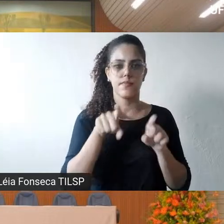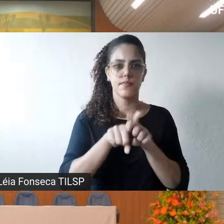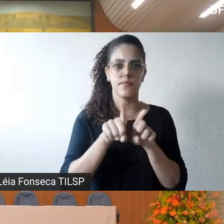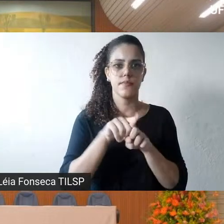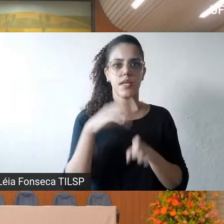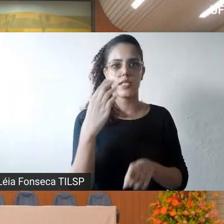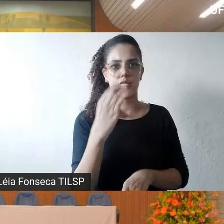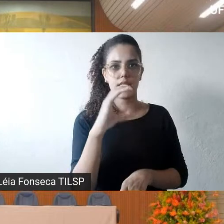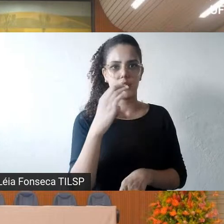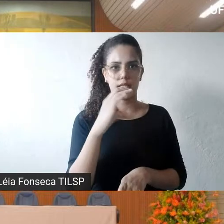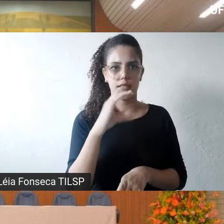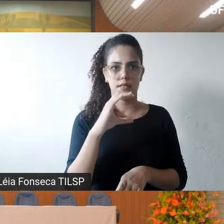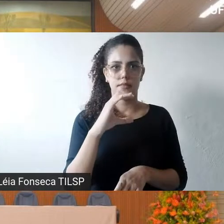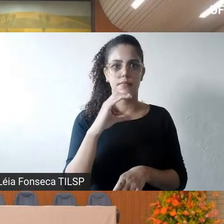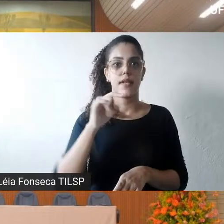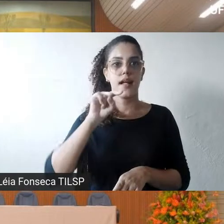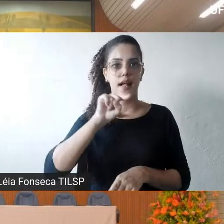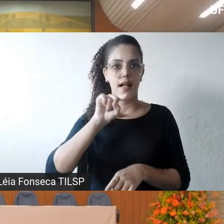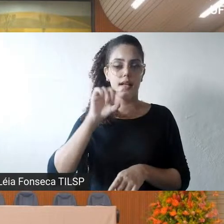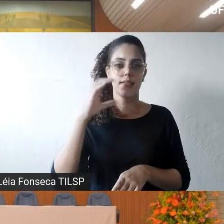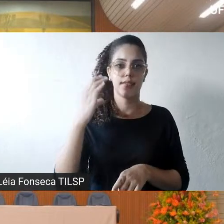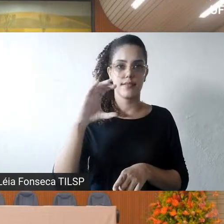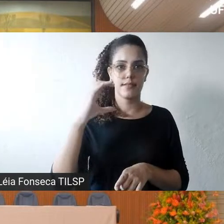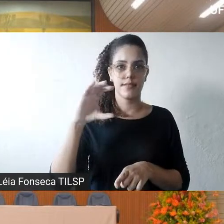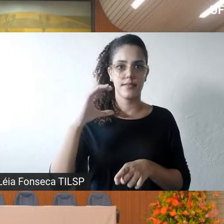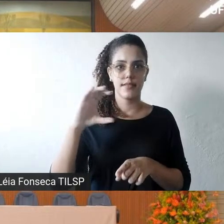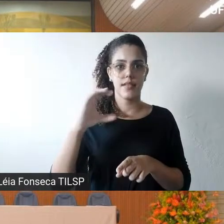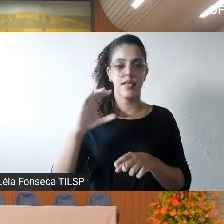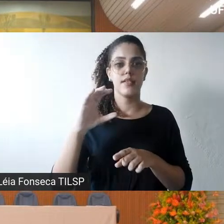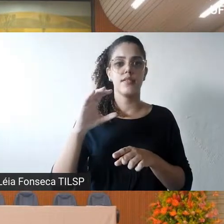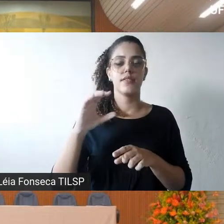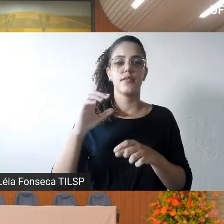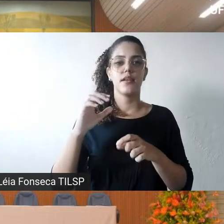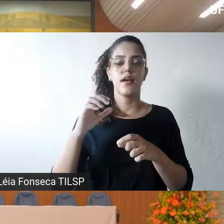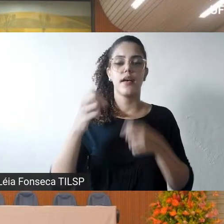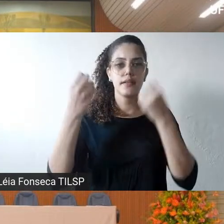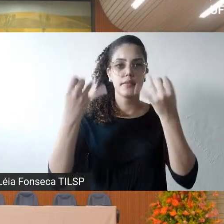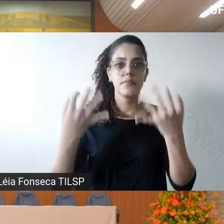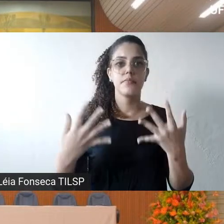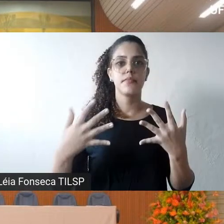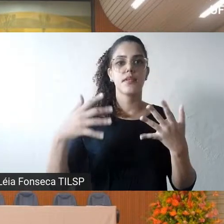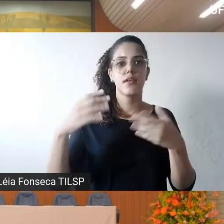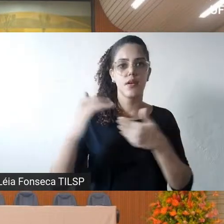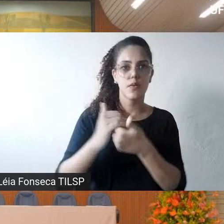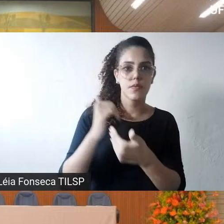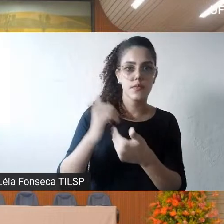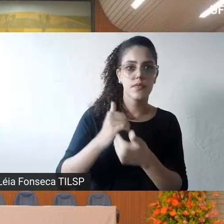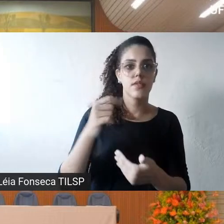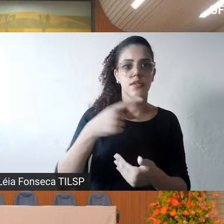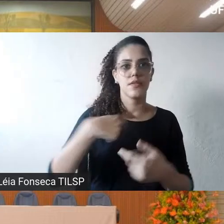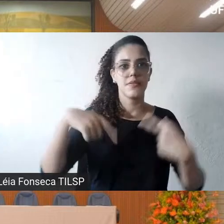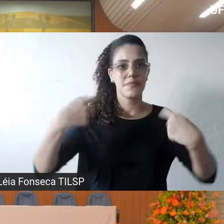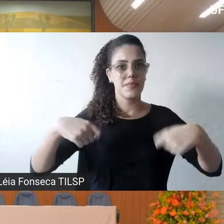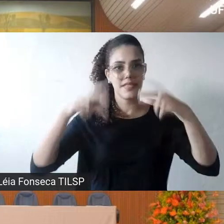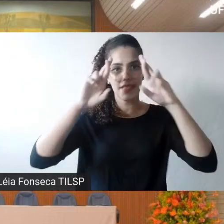é necessário que a gente respeite as condições sanitárias para tentar diminuir essa tragédia